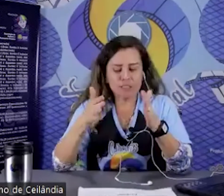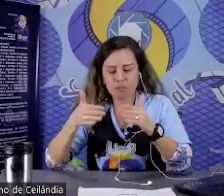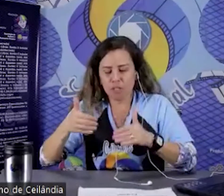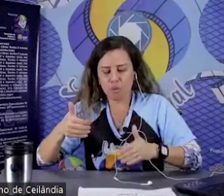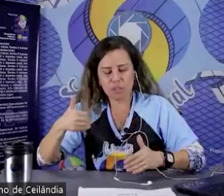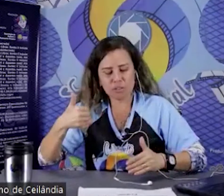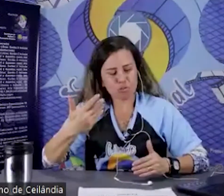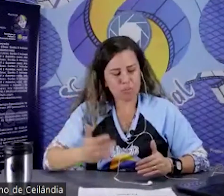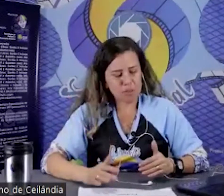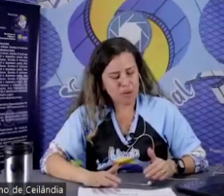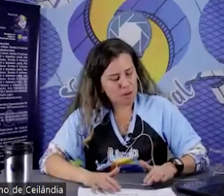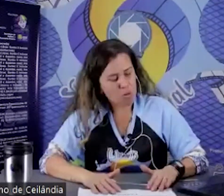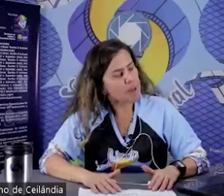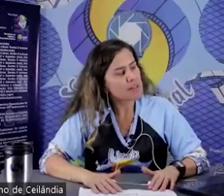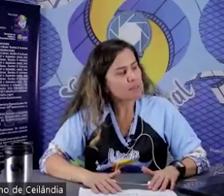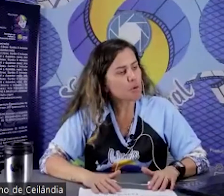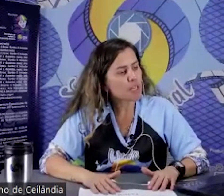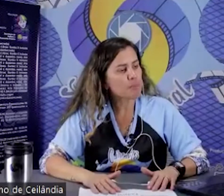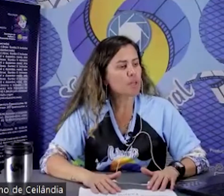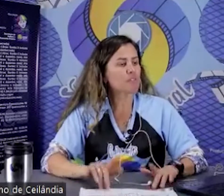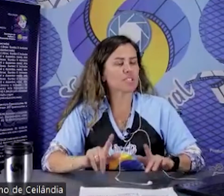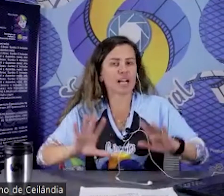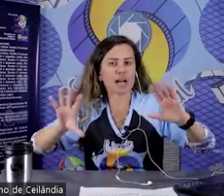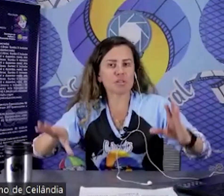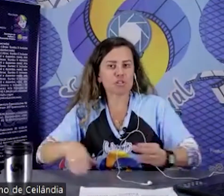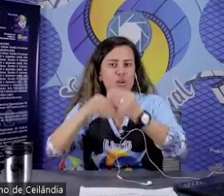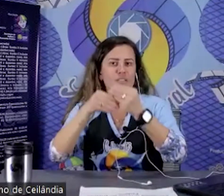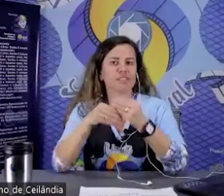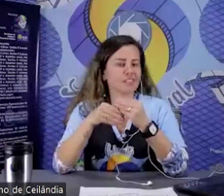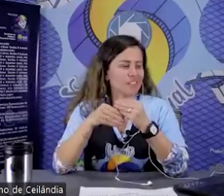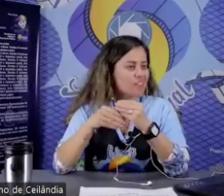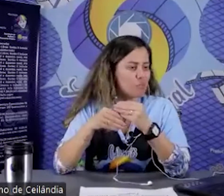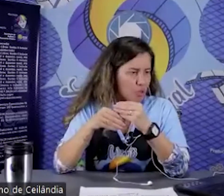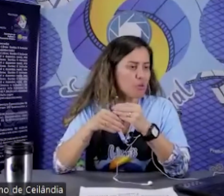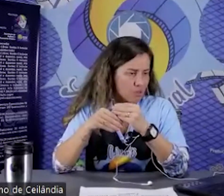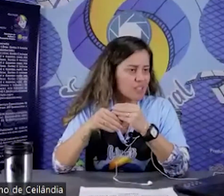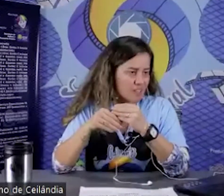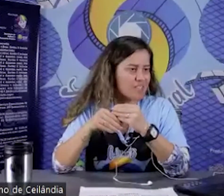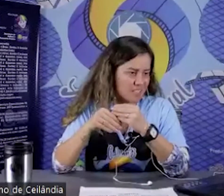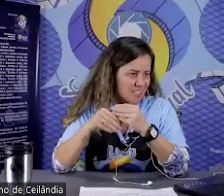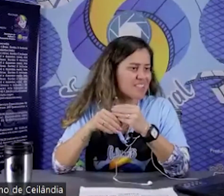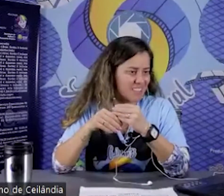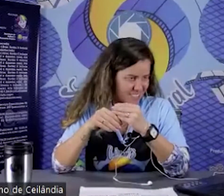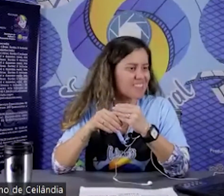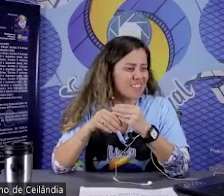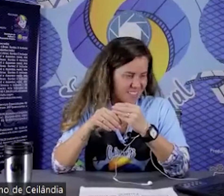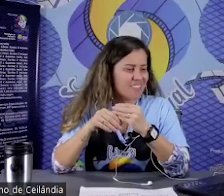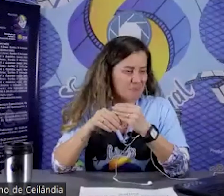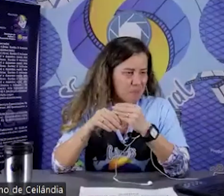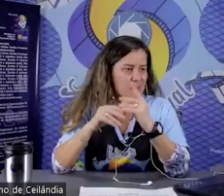Então, quando a sua prima comenta, por quê? Porque você acaba enxugando, porque o português faz isso. Né?